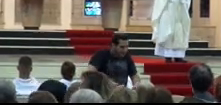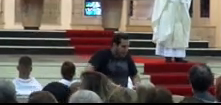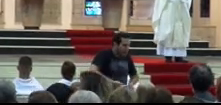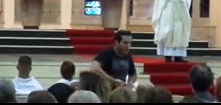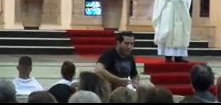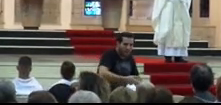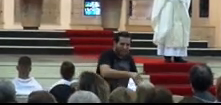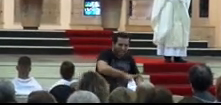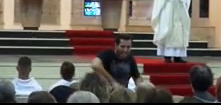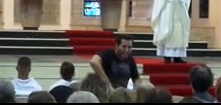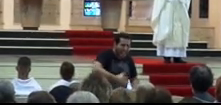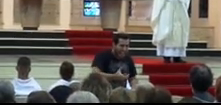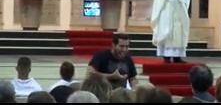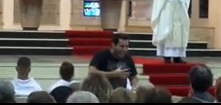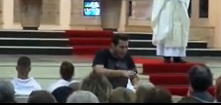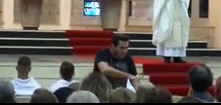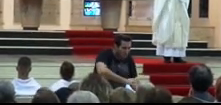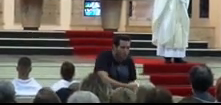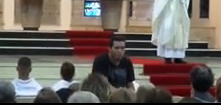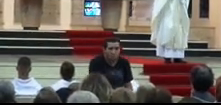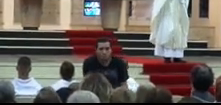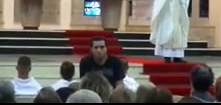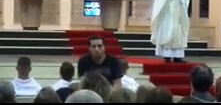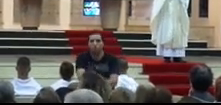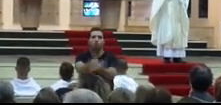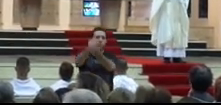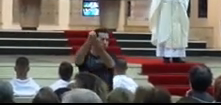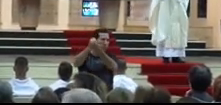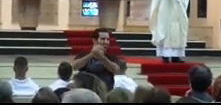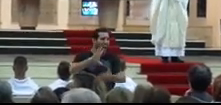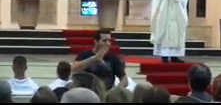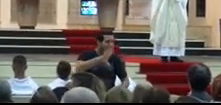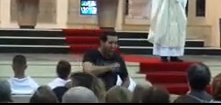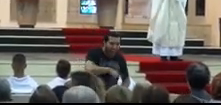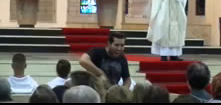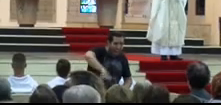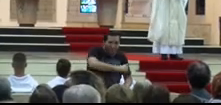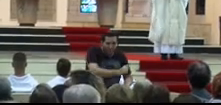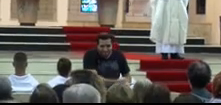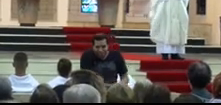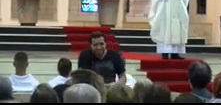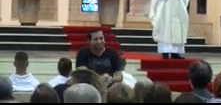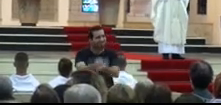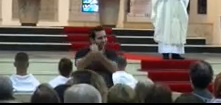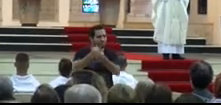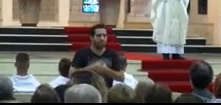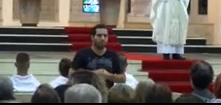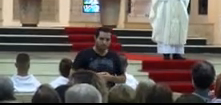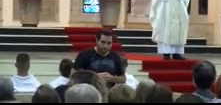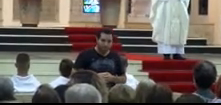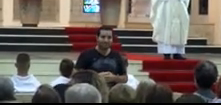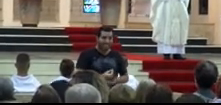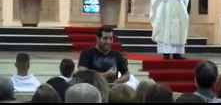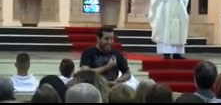a todos, amar a todos, se entregar por todos.